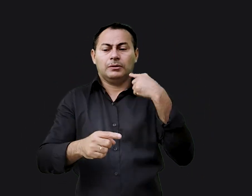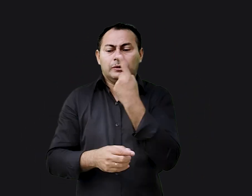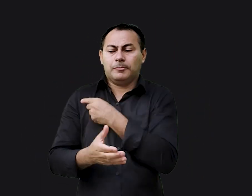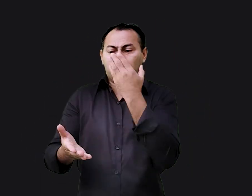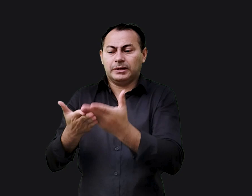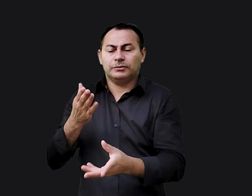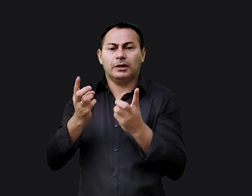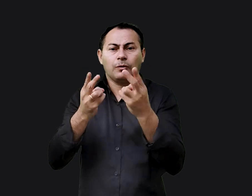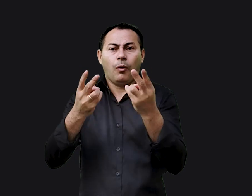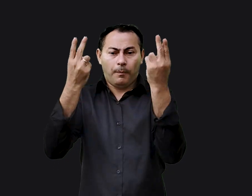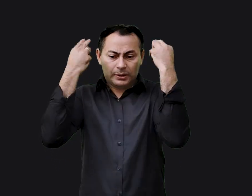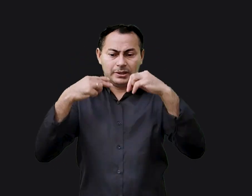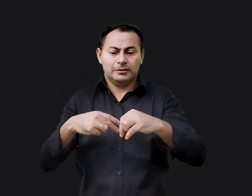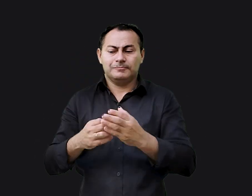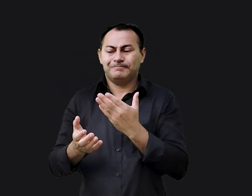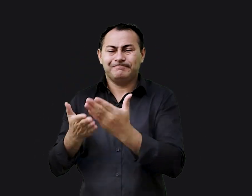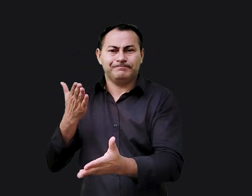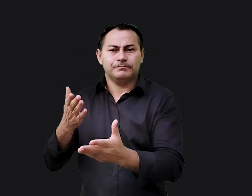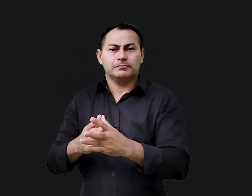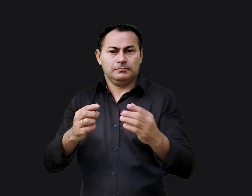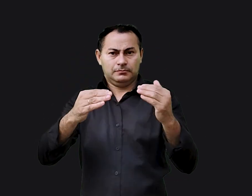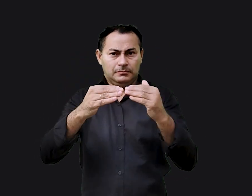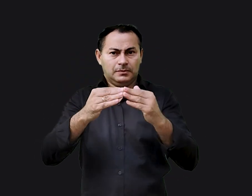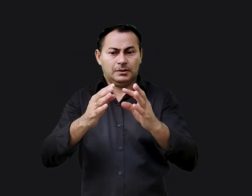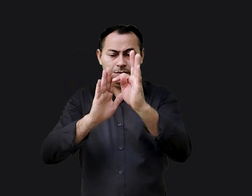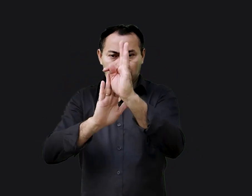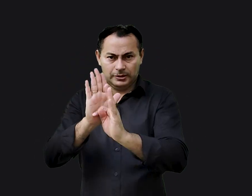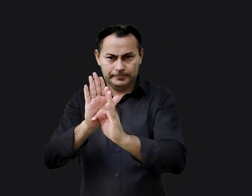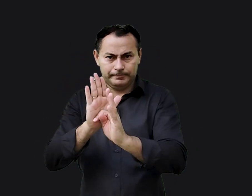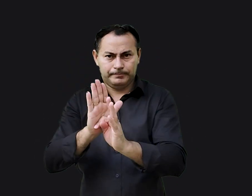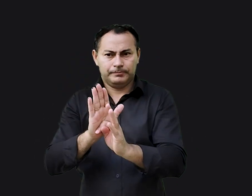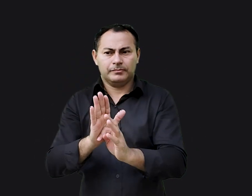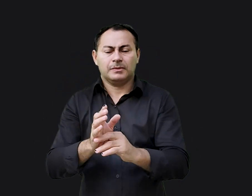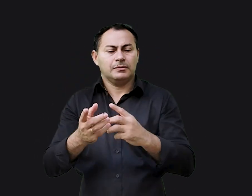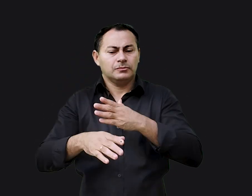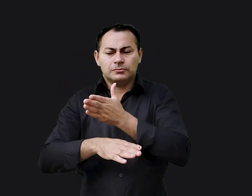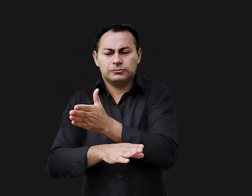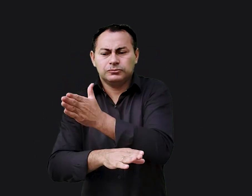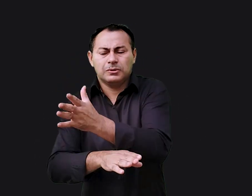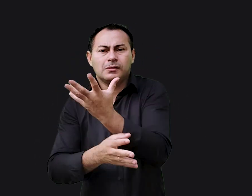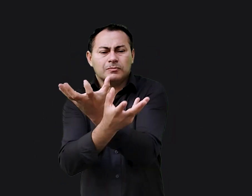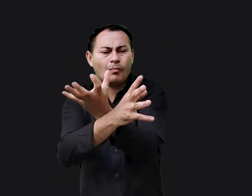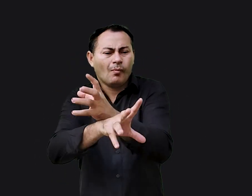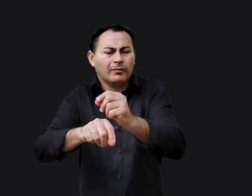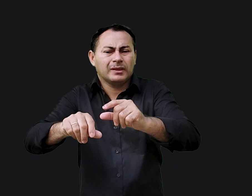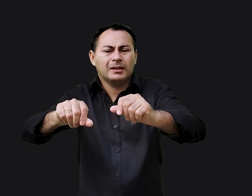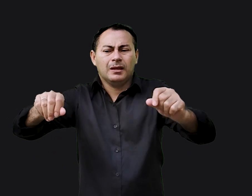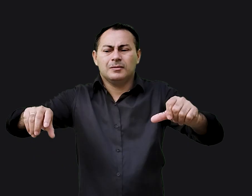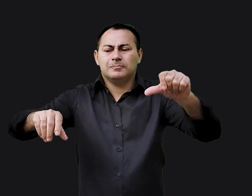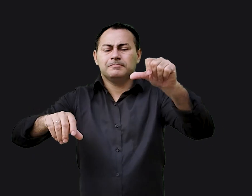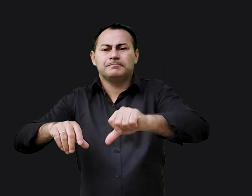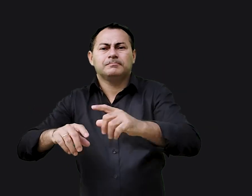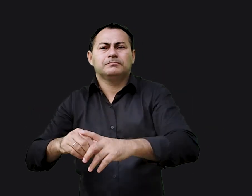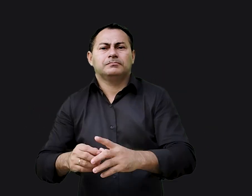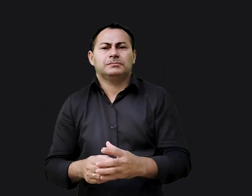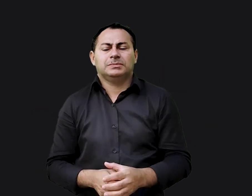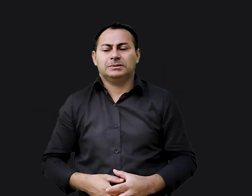Porque estávamos perdidos como ovelhas que foram dispersas de acordo com o texto perambulamos pelo Deserto e por terras áridas